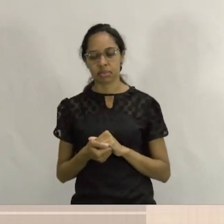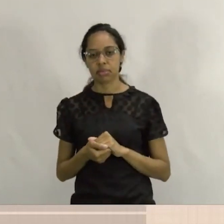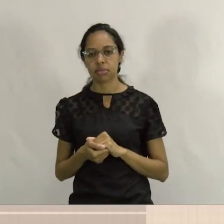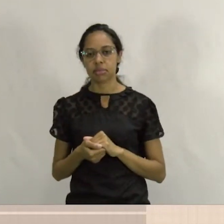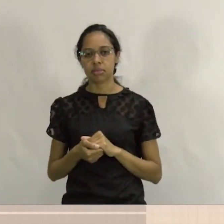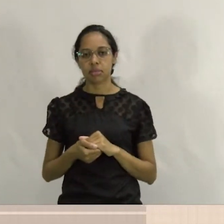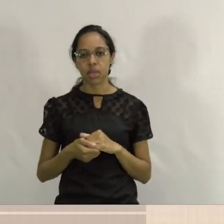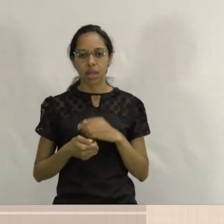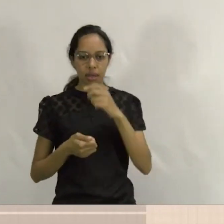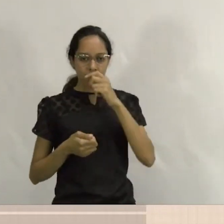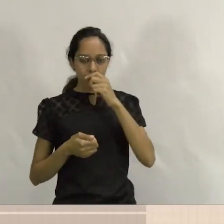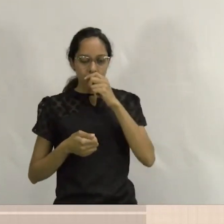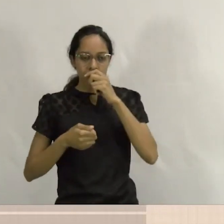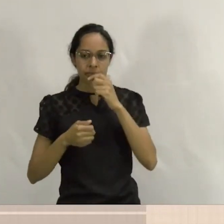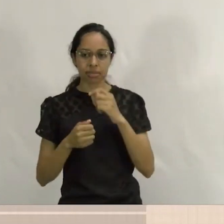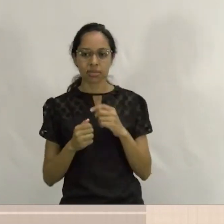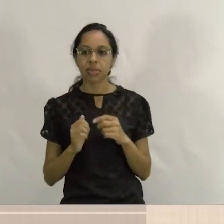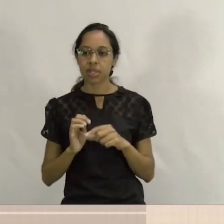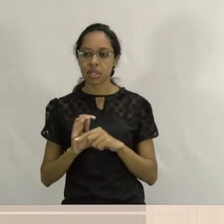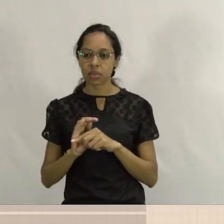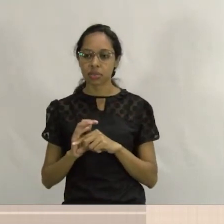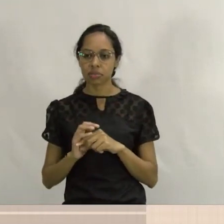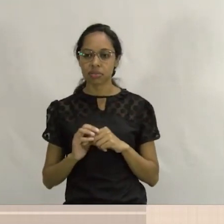e as ovelhas